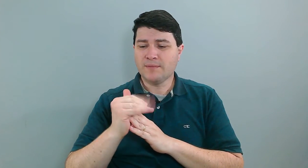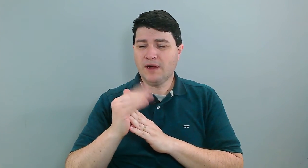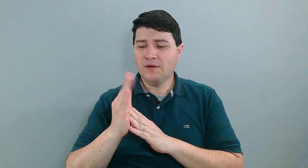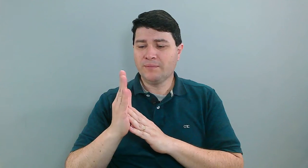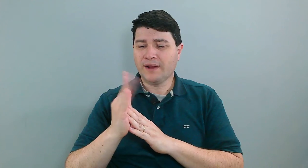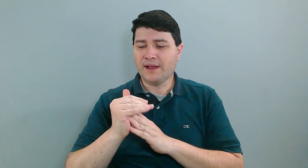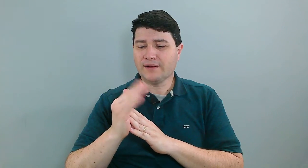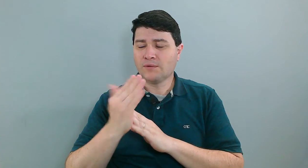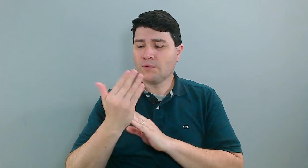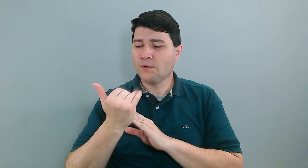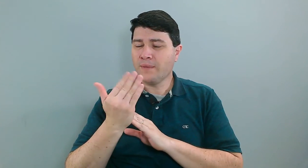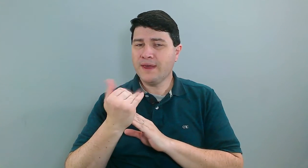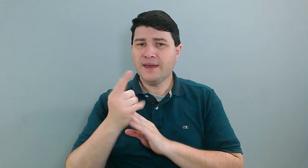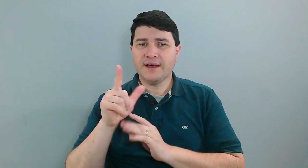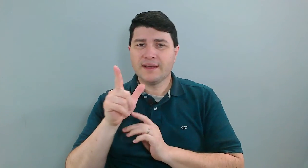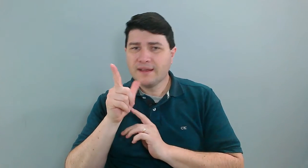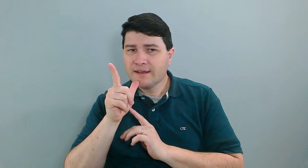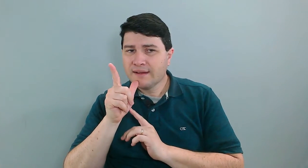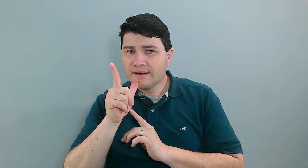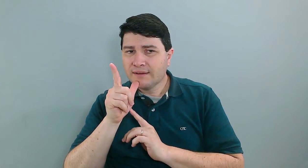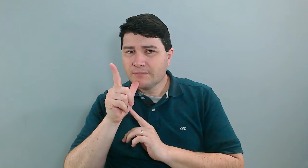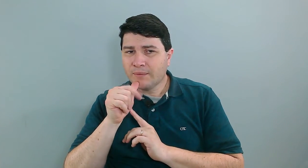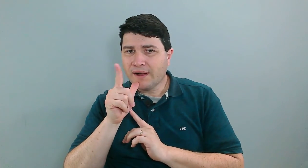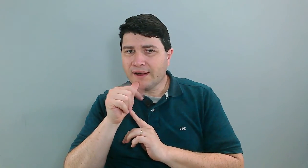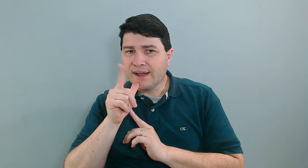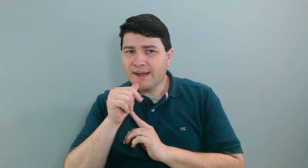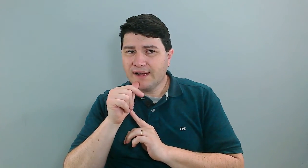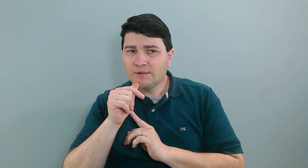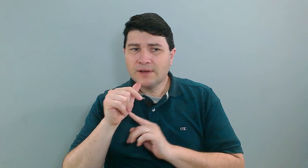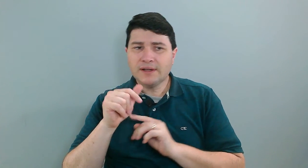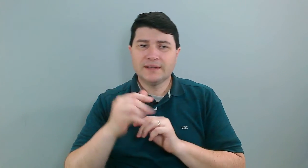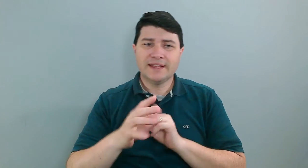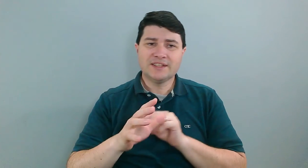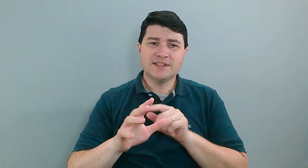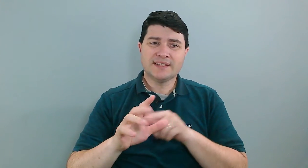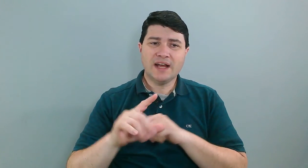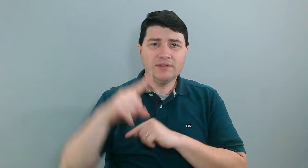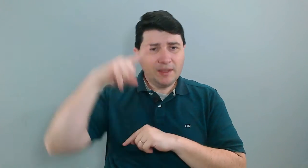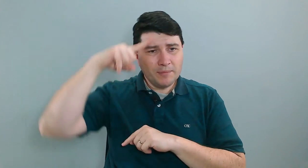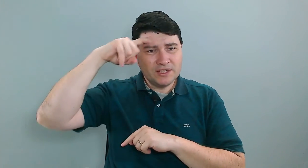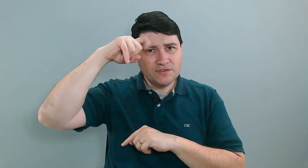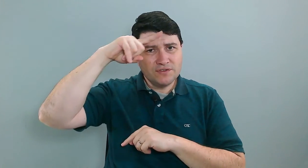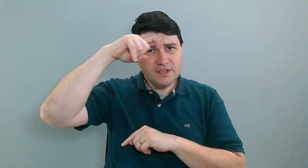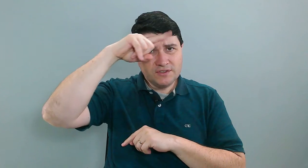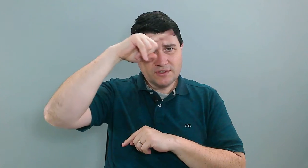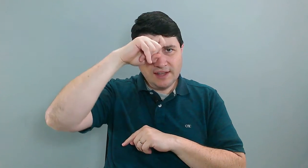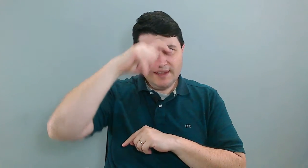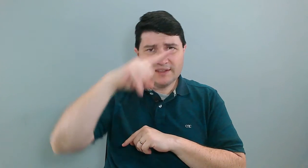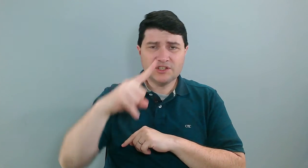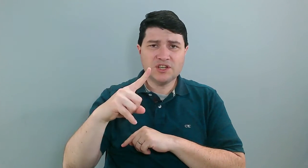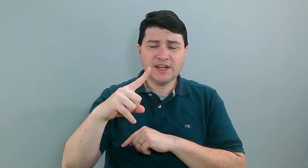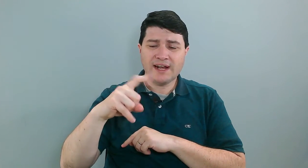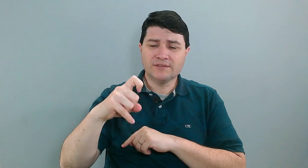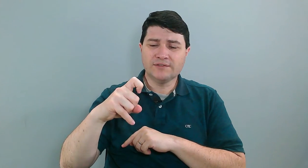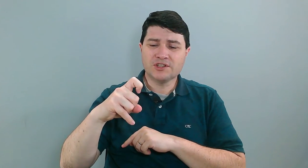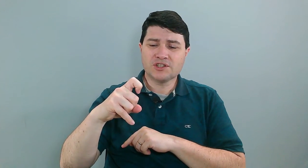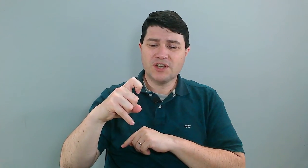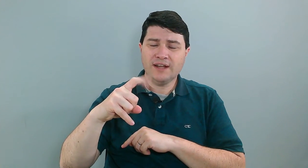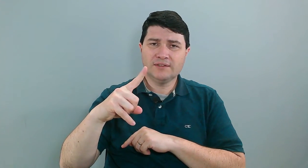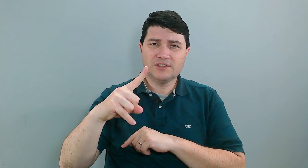proximal para comer, para água, da distal, né, para difícil, né? Esticado, fechado,